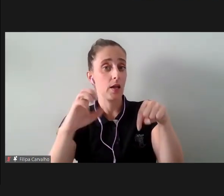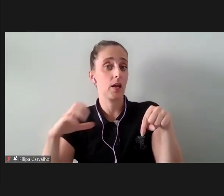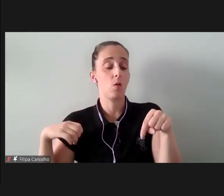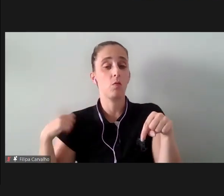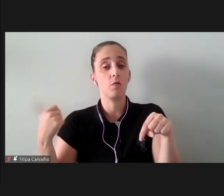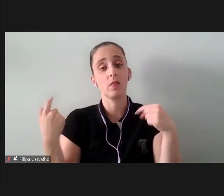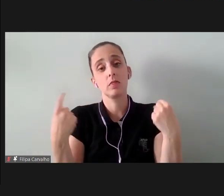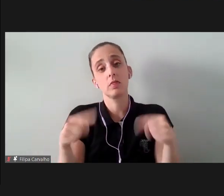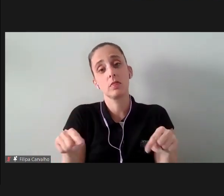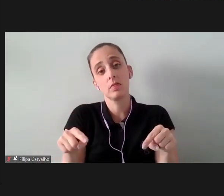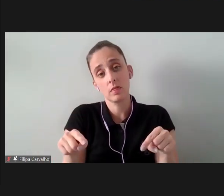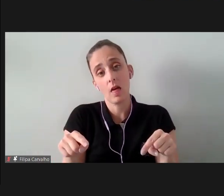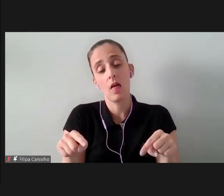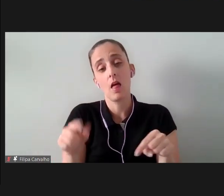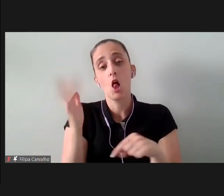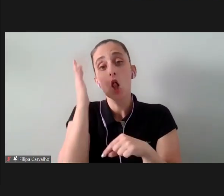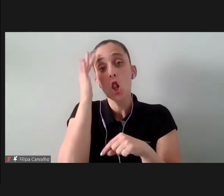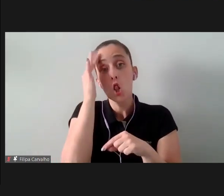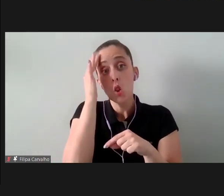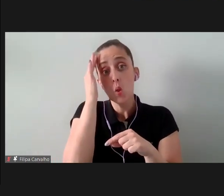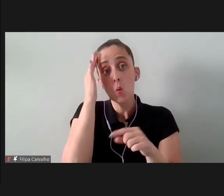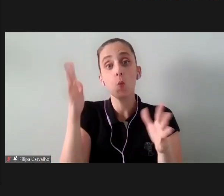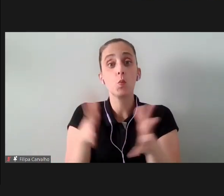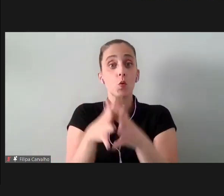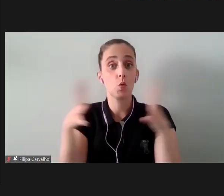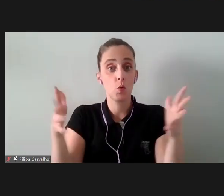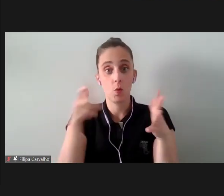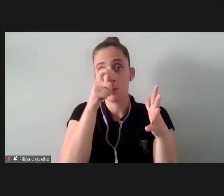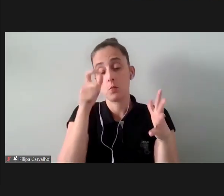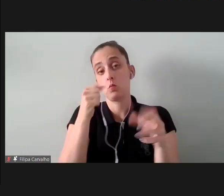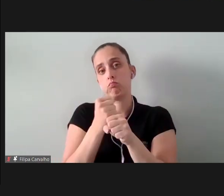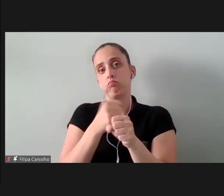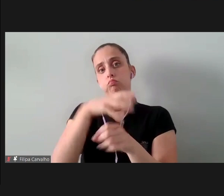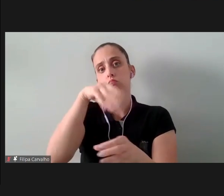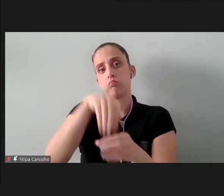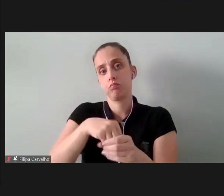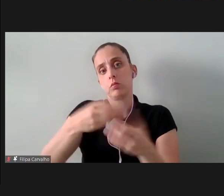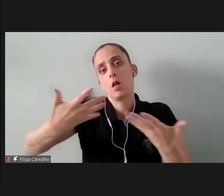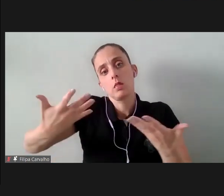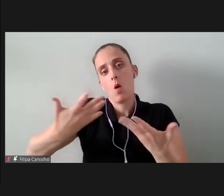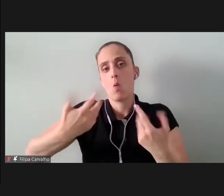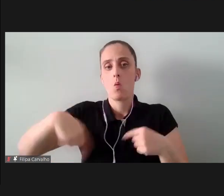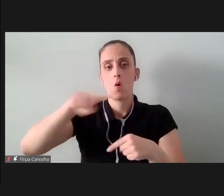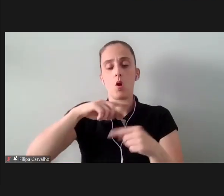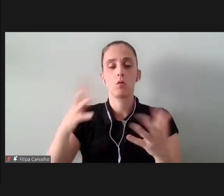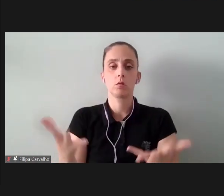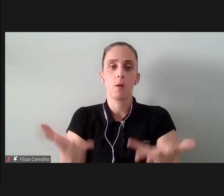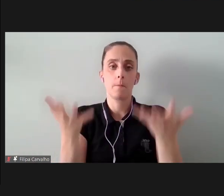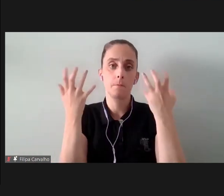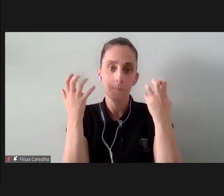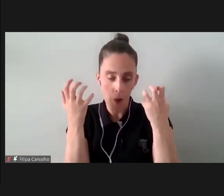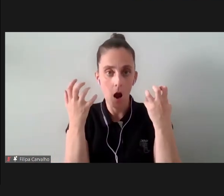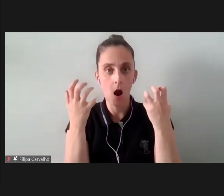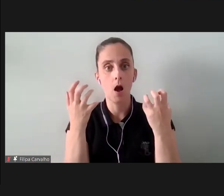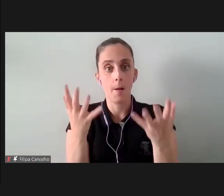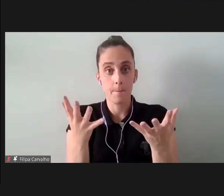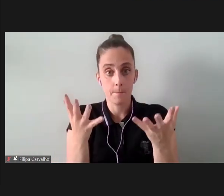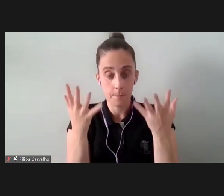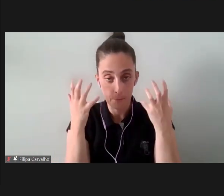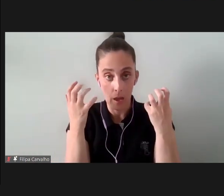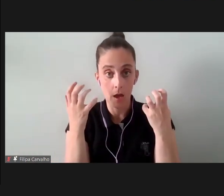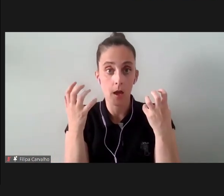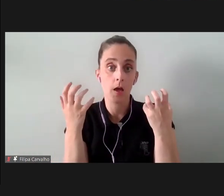digo assim, com um número grande de funcionários, quisemos e temos essa ambição de